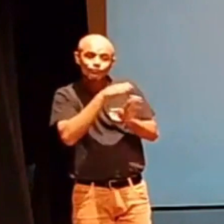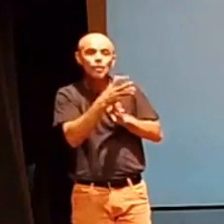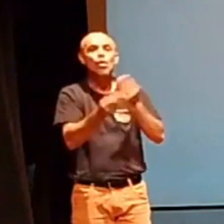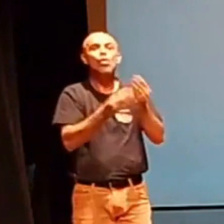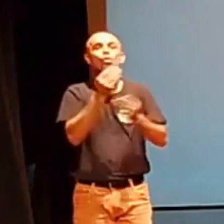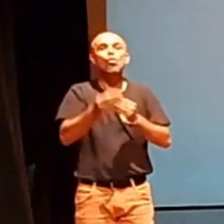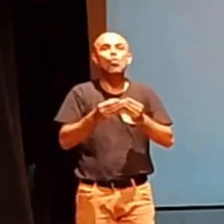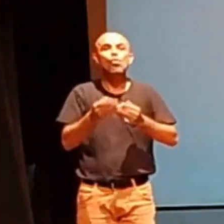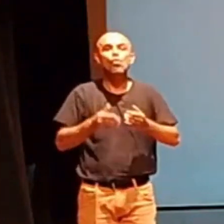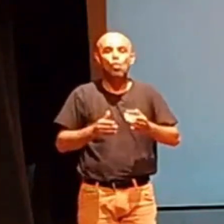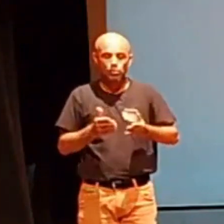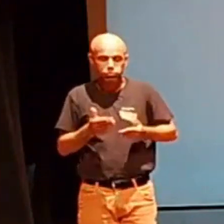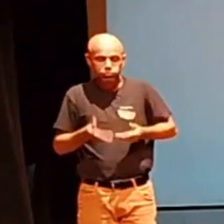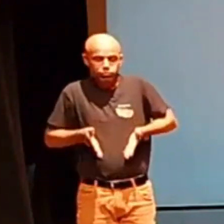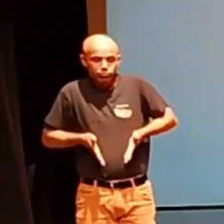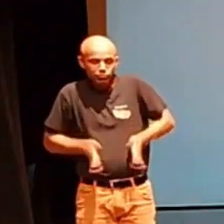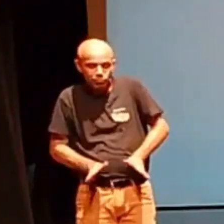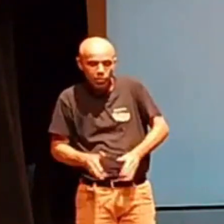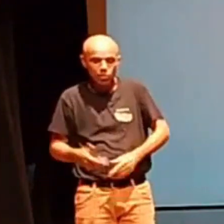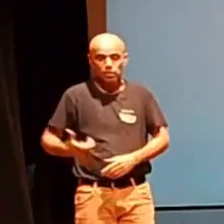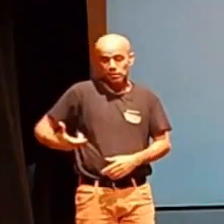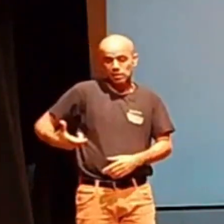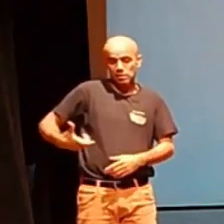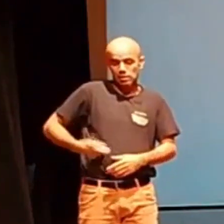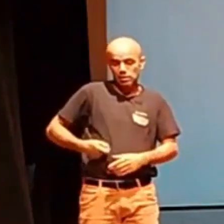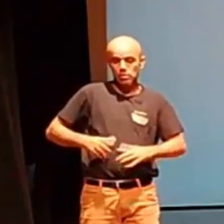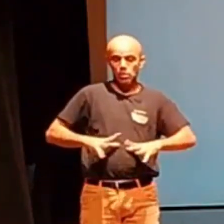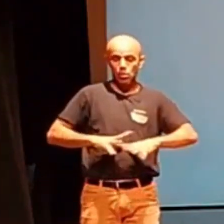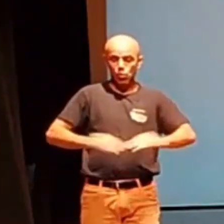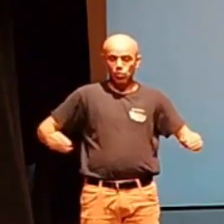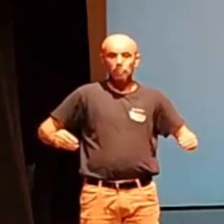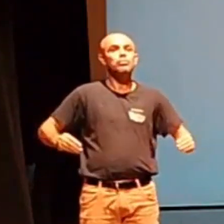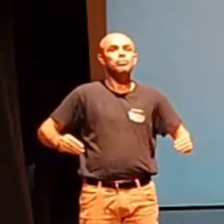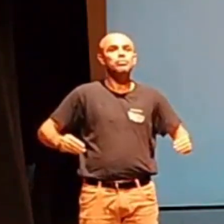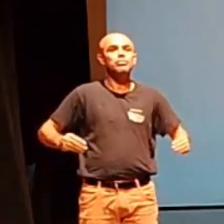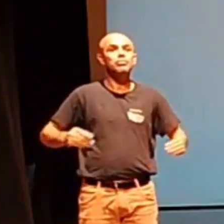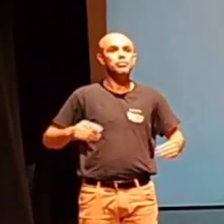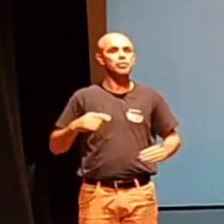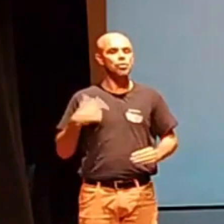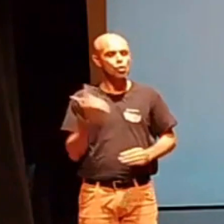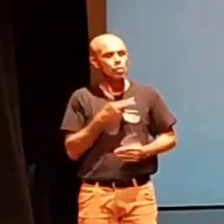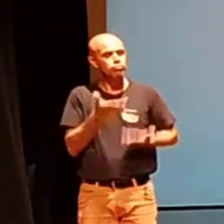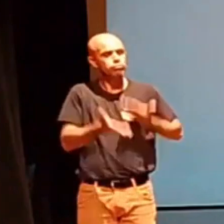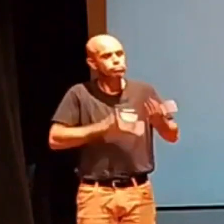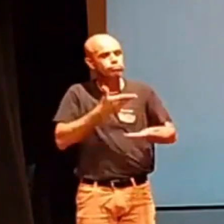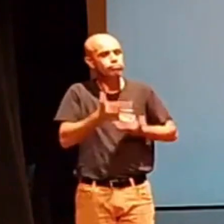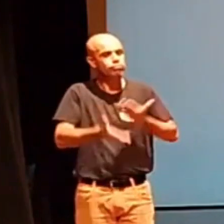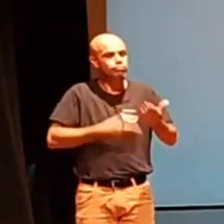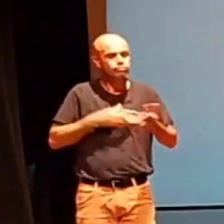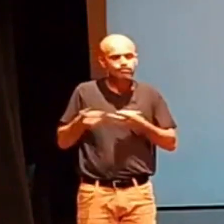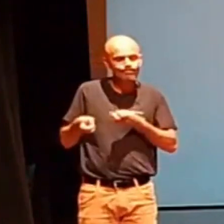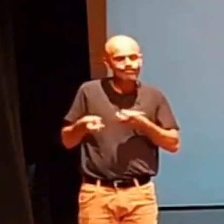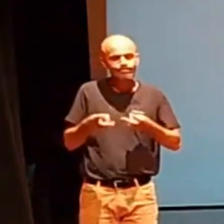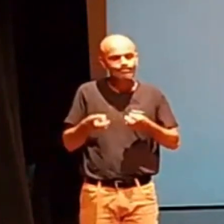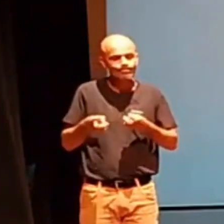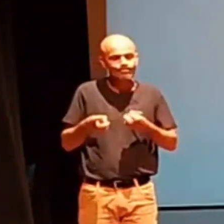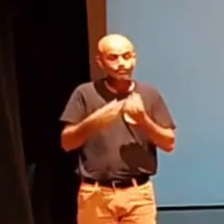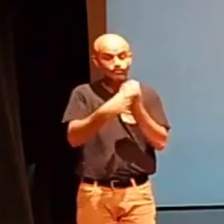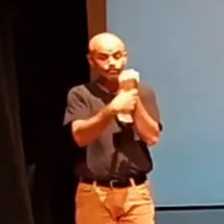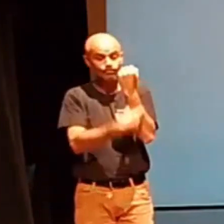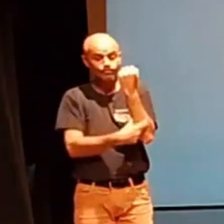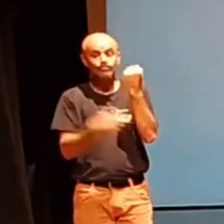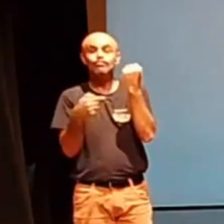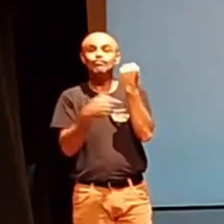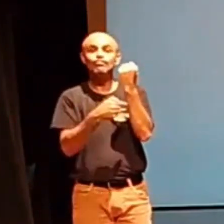trabalho de parto, o tipo de anestesia. Então, tudo isso a gente precisa estar de olho na coluna da